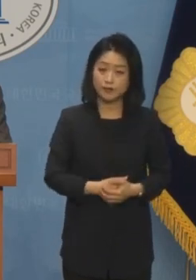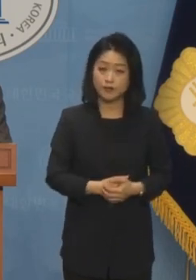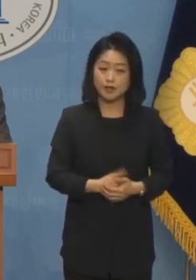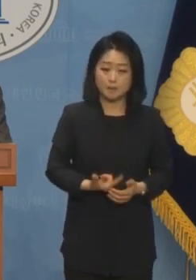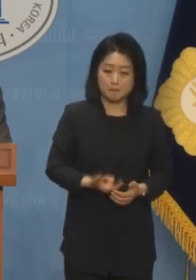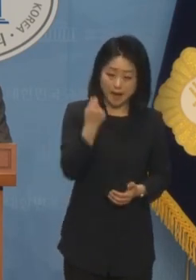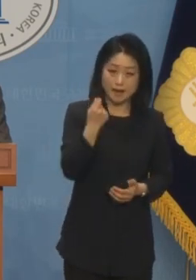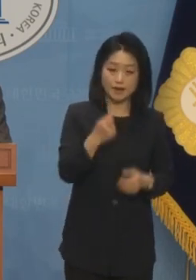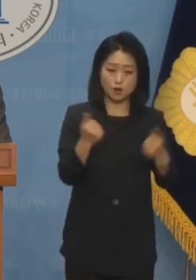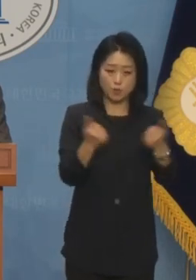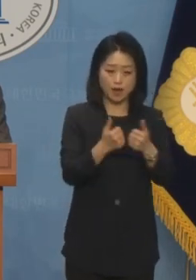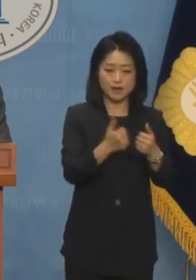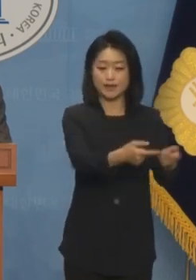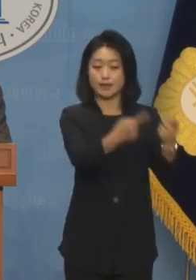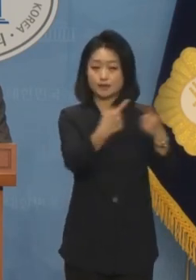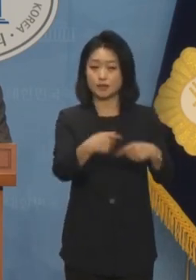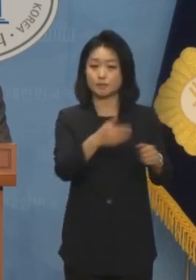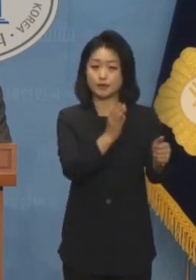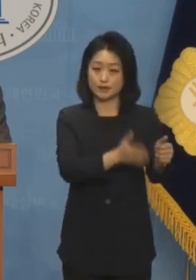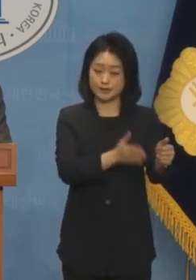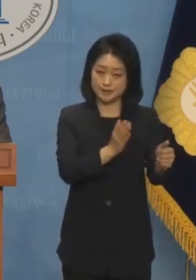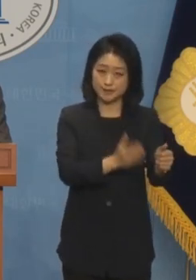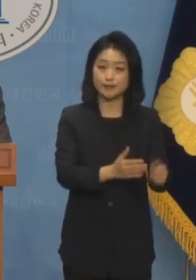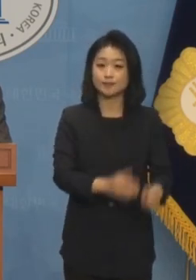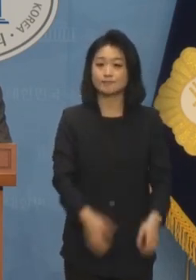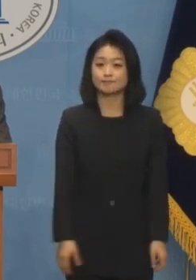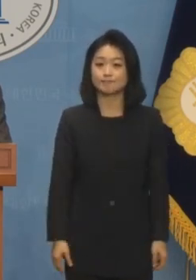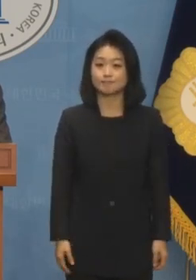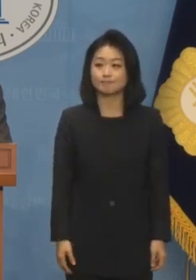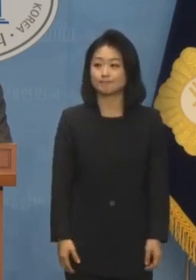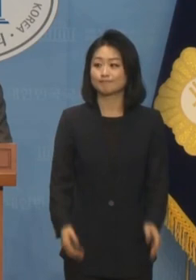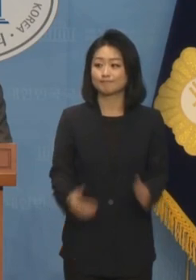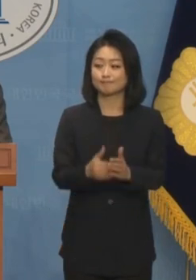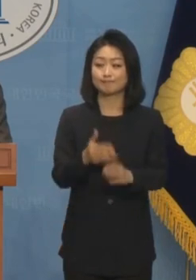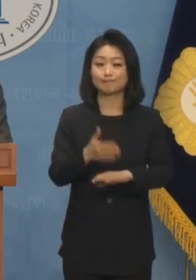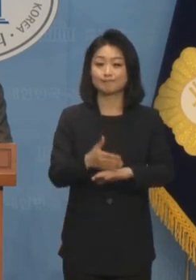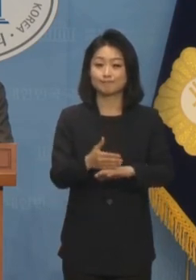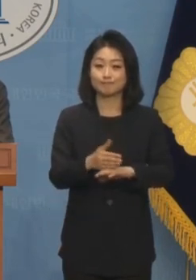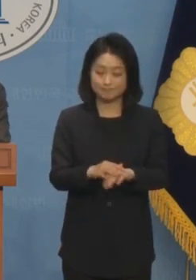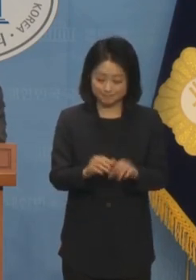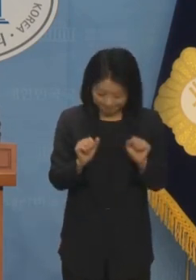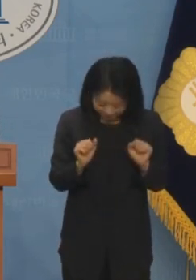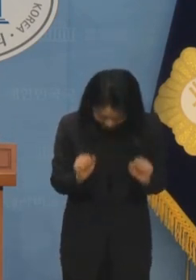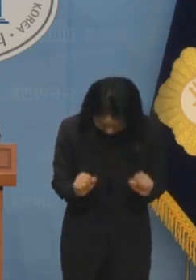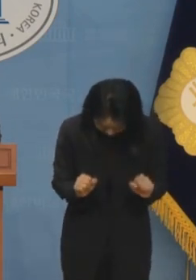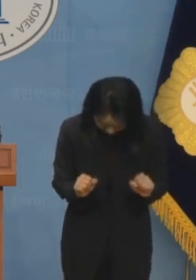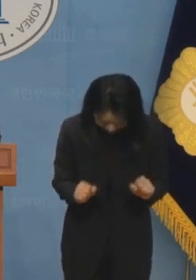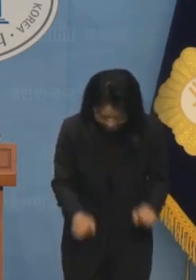하루 속히 대화의 장으로 나서십시오. 이상입니다. 감사합니다.